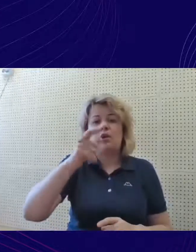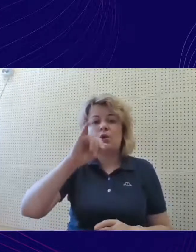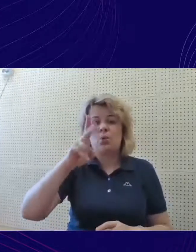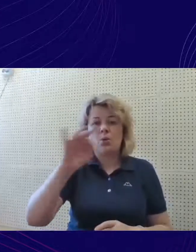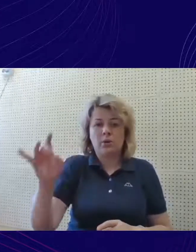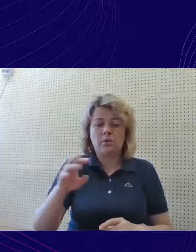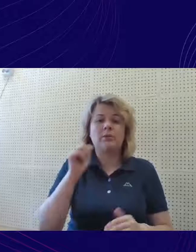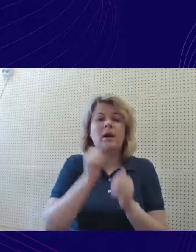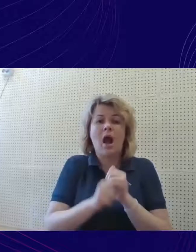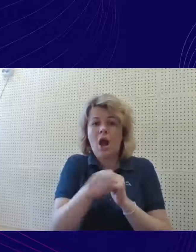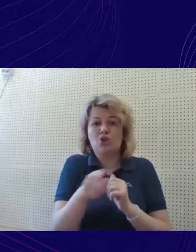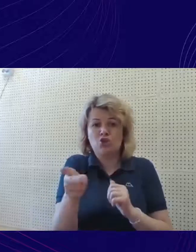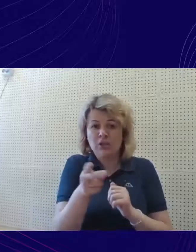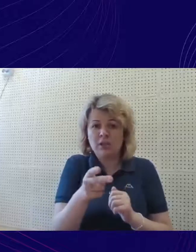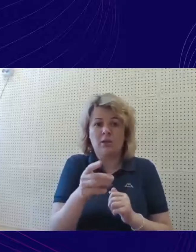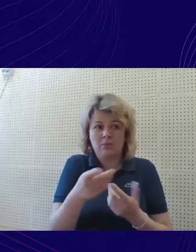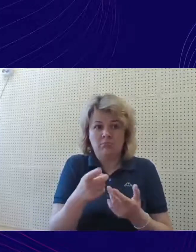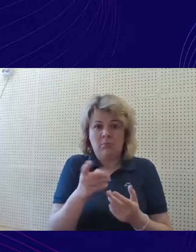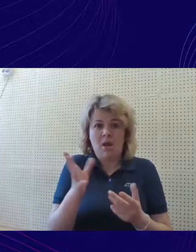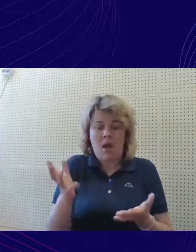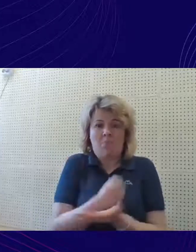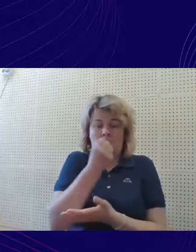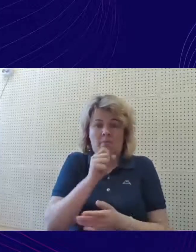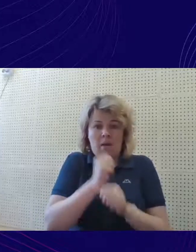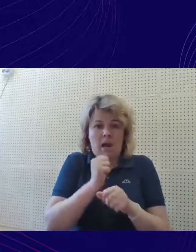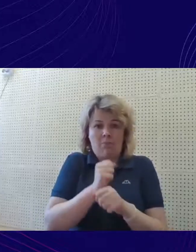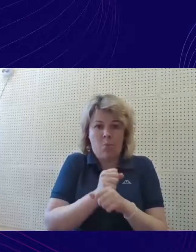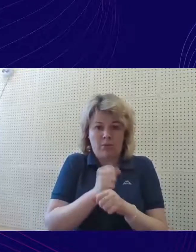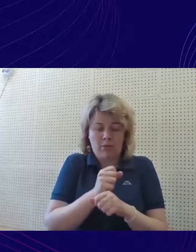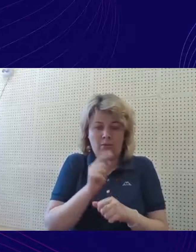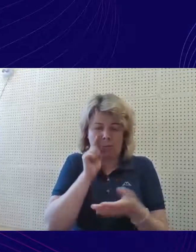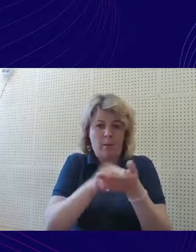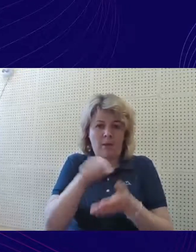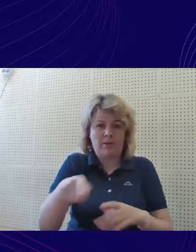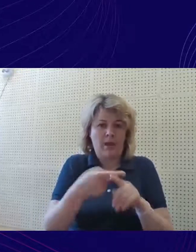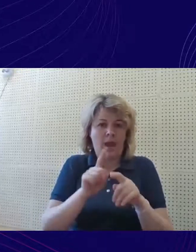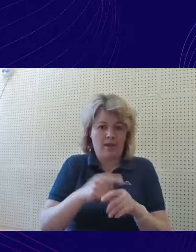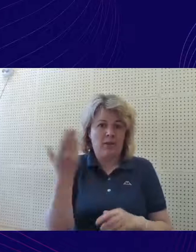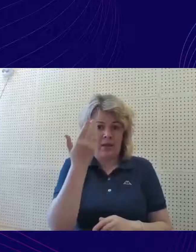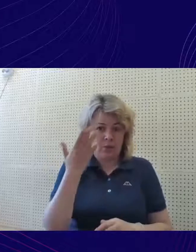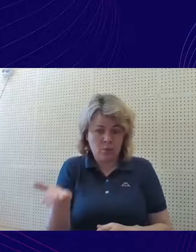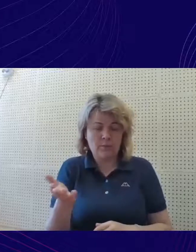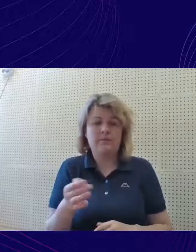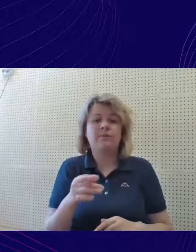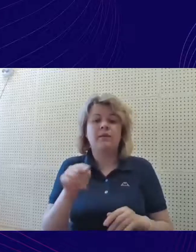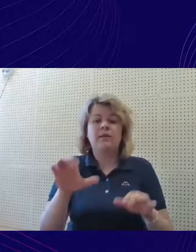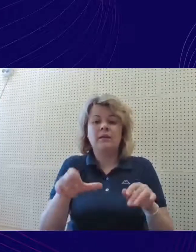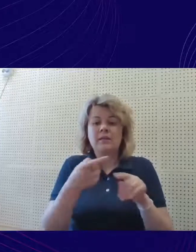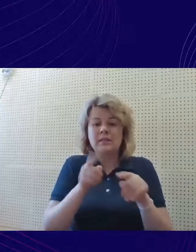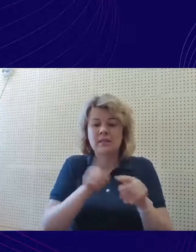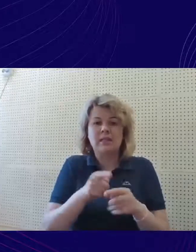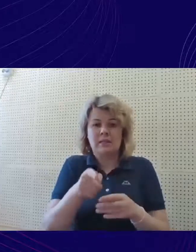них умудрился поработать на этой картине. С этой картины был изгнан